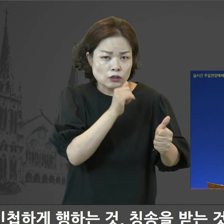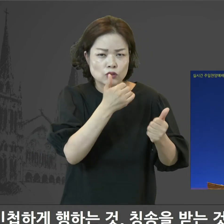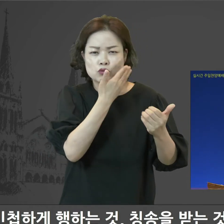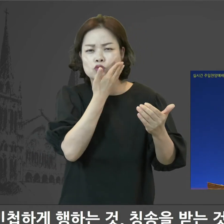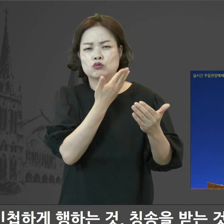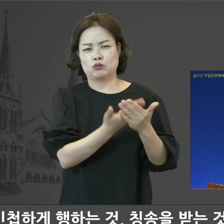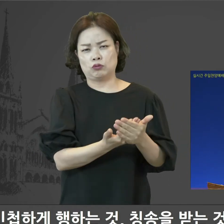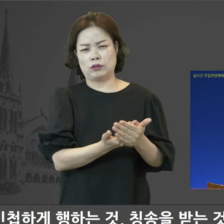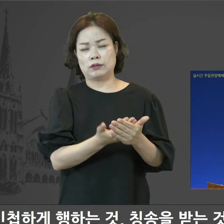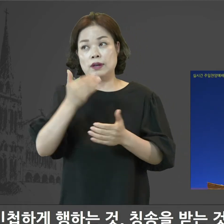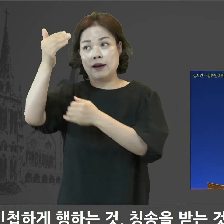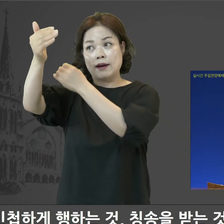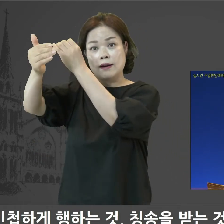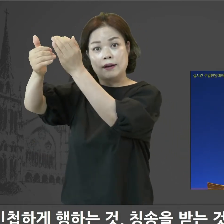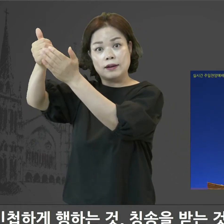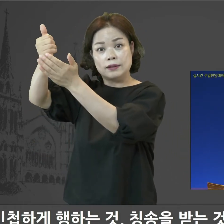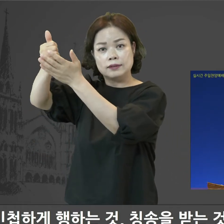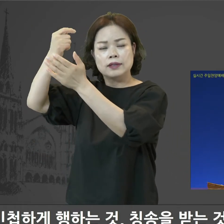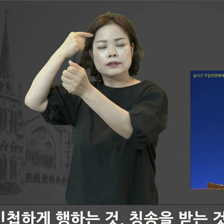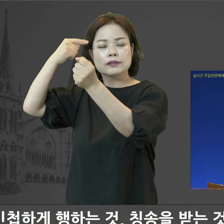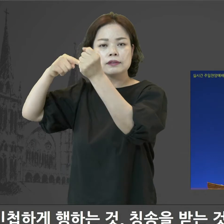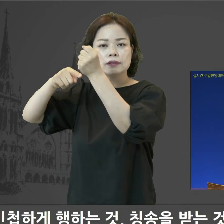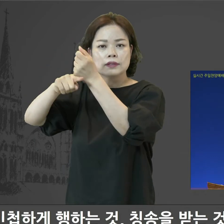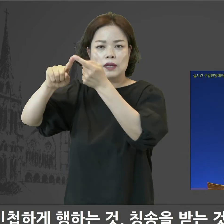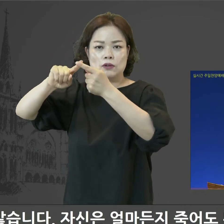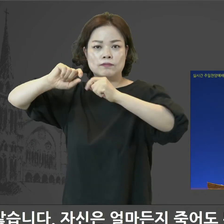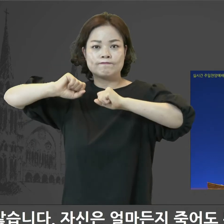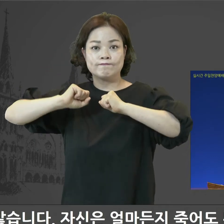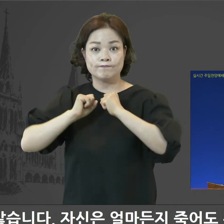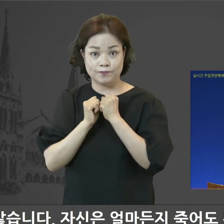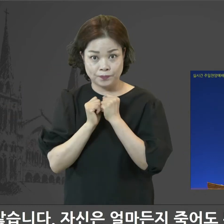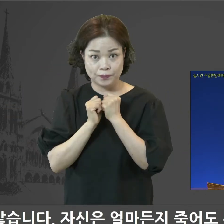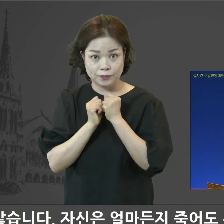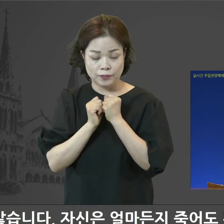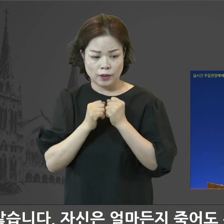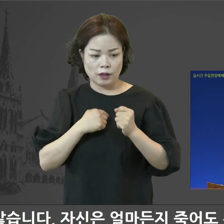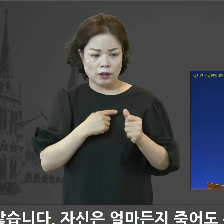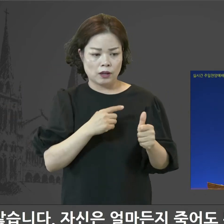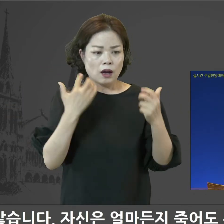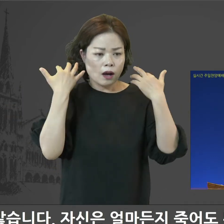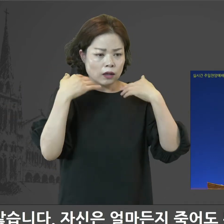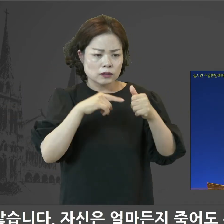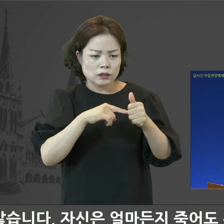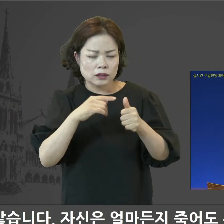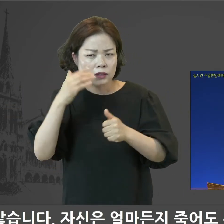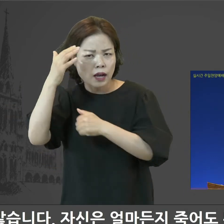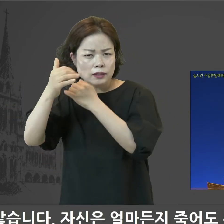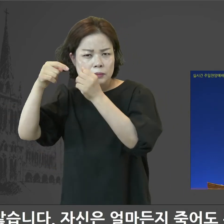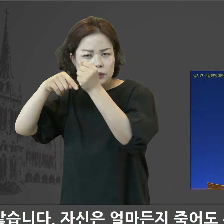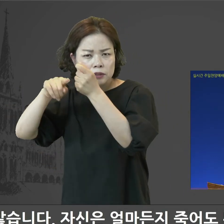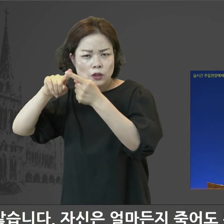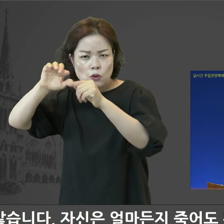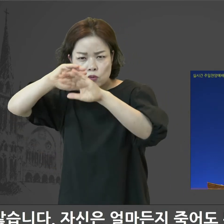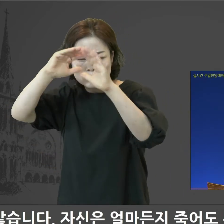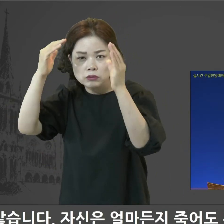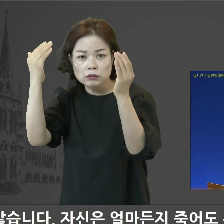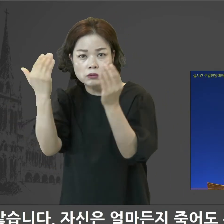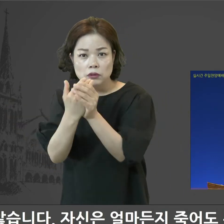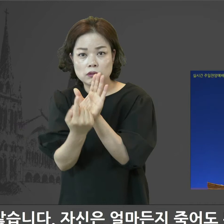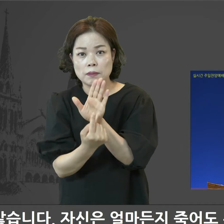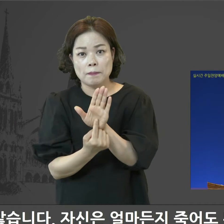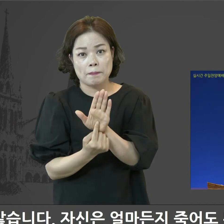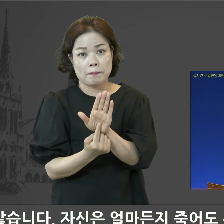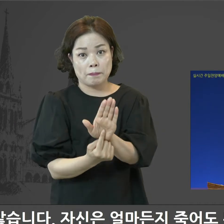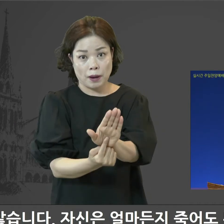중요한 것은 하나님의 뜻입니다. 하나님의 뜻이 자신을 통해서 온전하게 드러나는